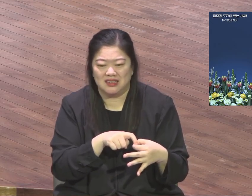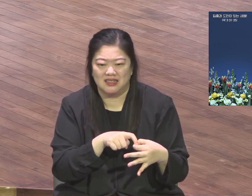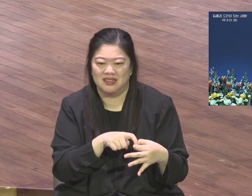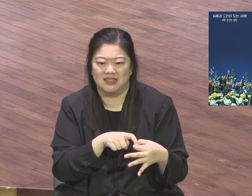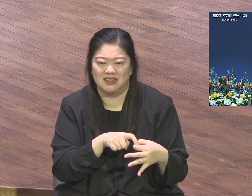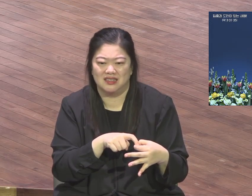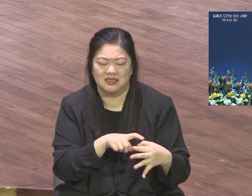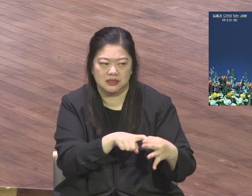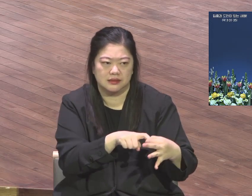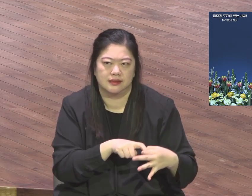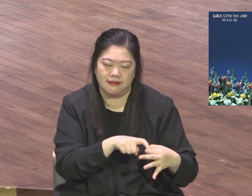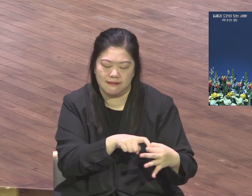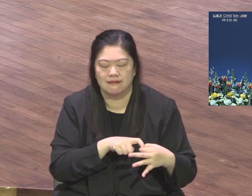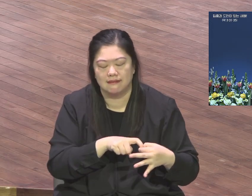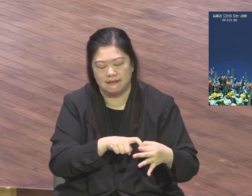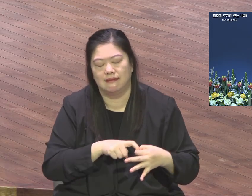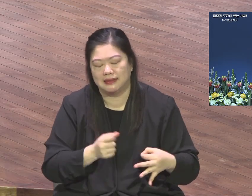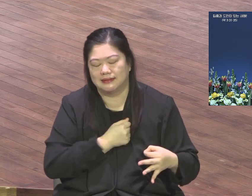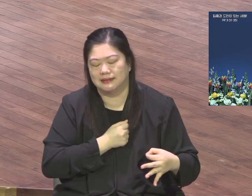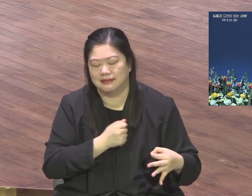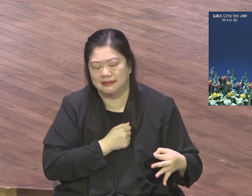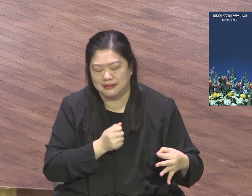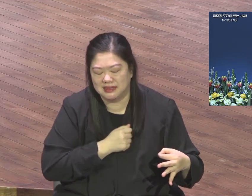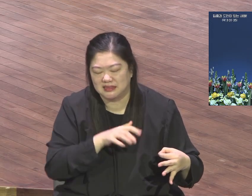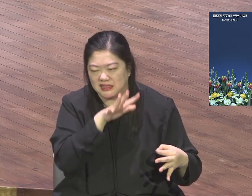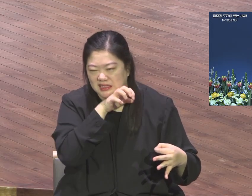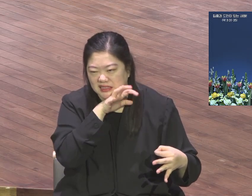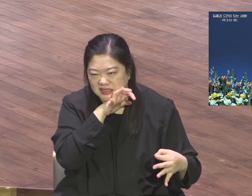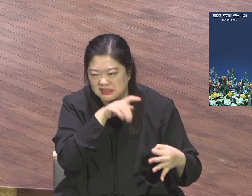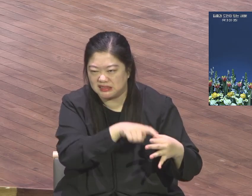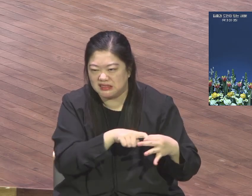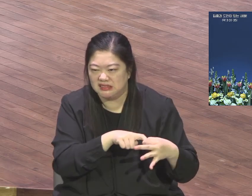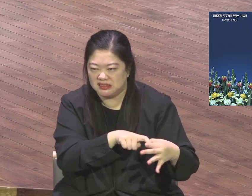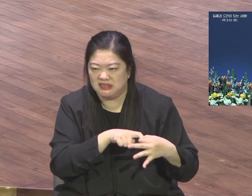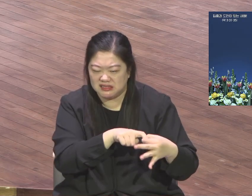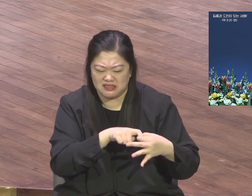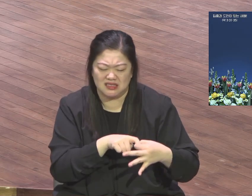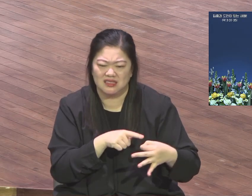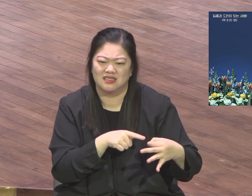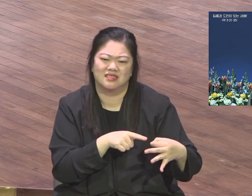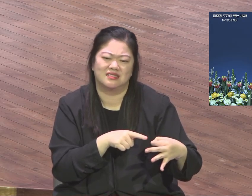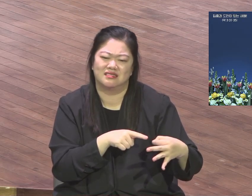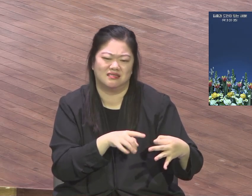불평 불만 가지고 그렇게 직장 다니는 그런 수준이 돼서 안 된다.